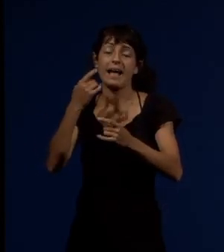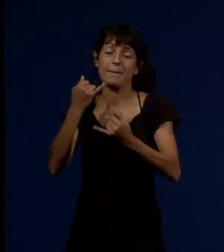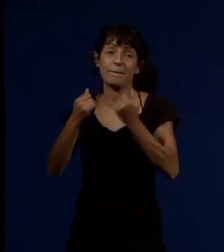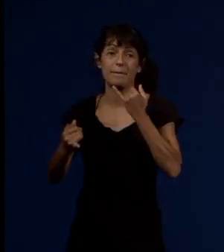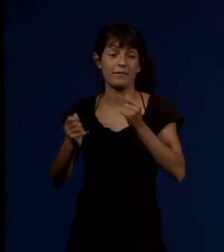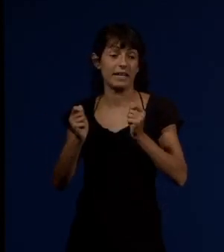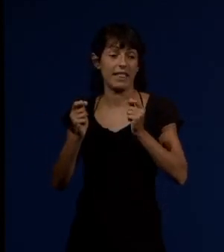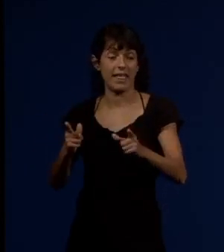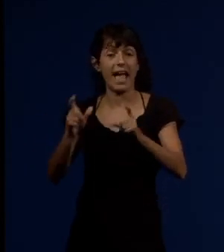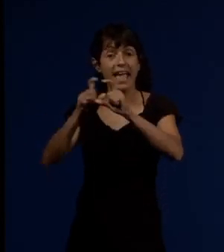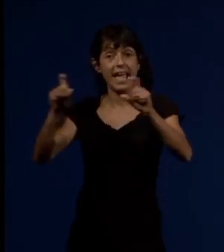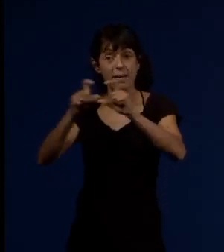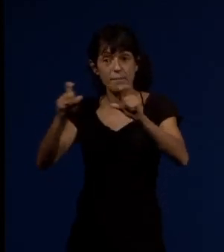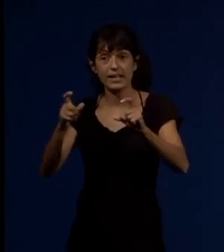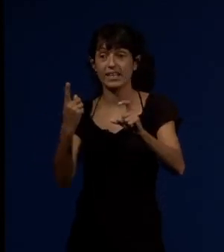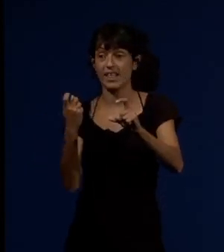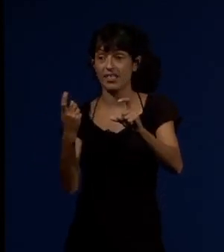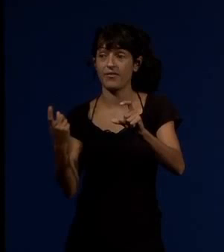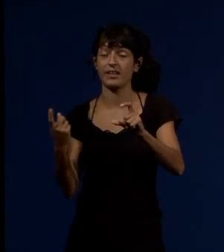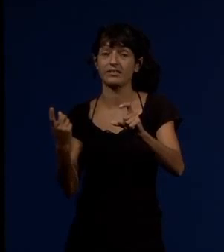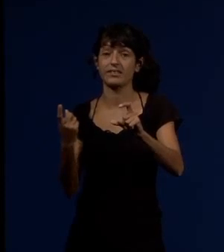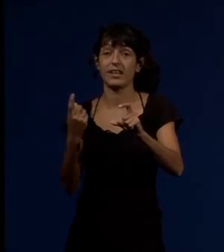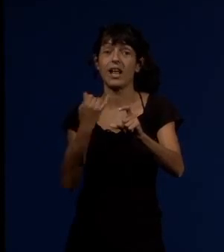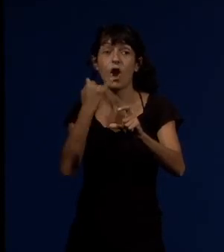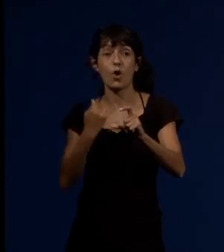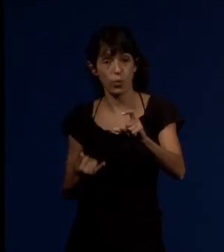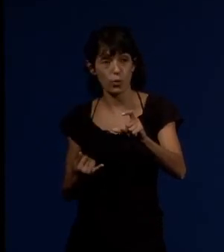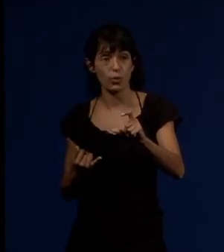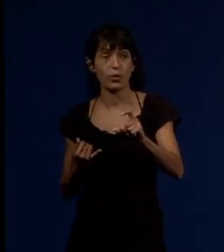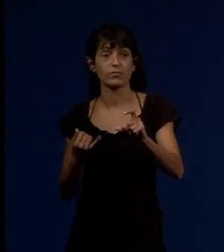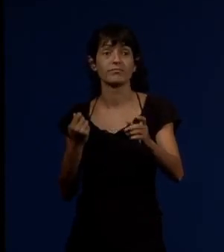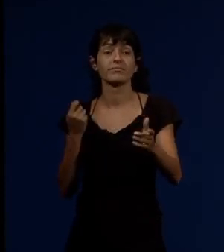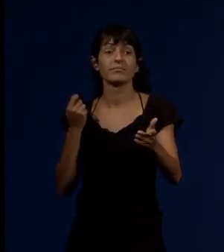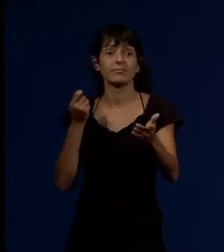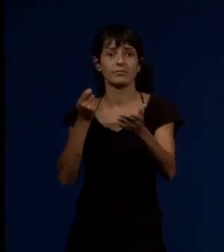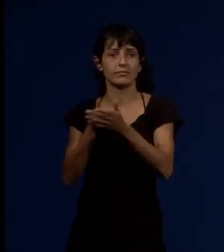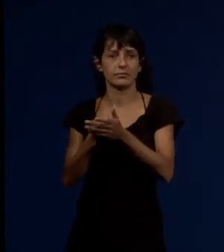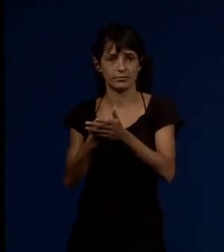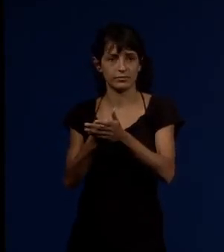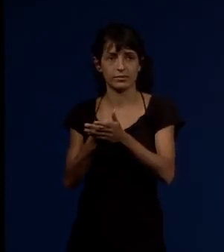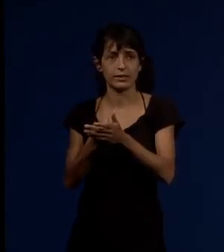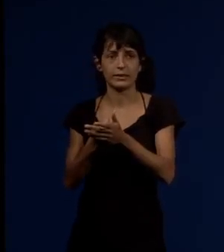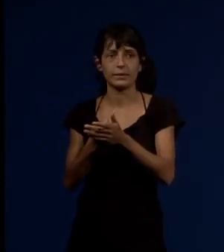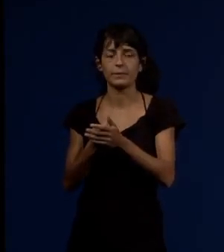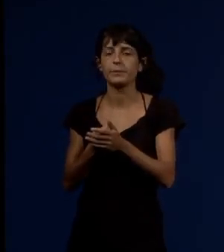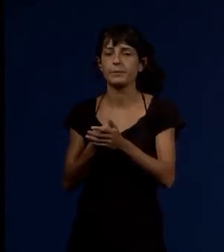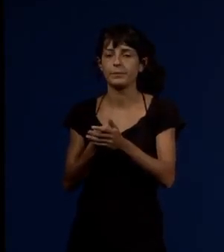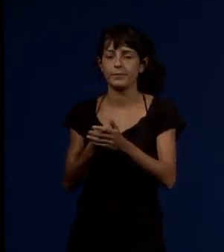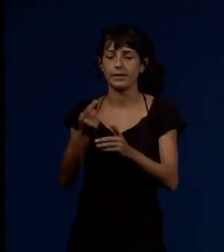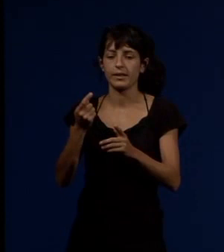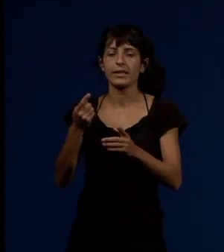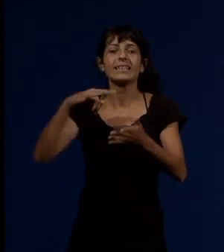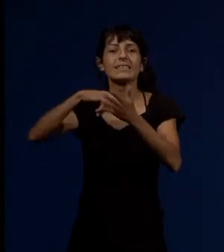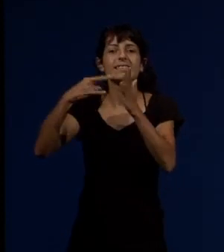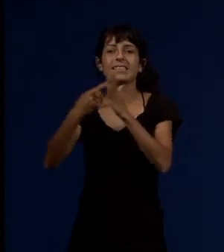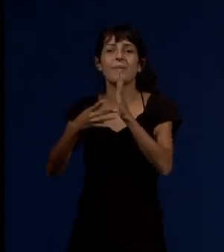grandes empresas consumidoras de electricidade. É o caso das empresas electrointensivas. Non sirve o sistema que nos